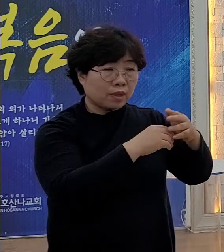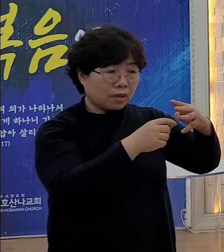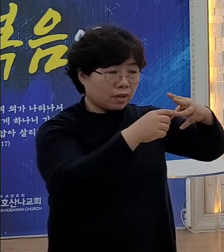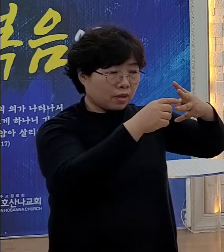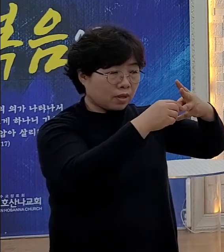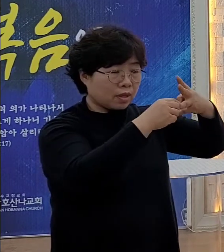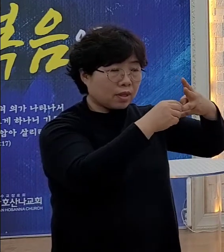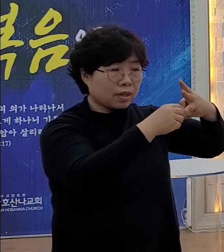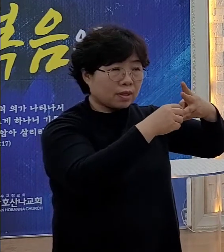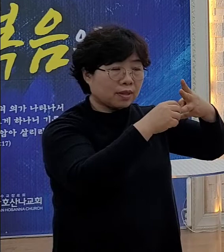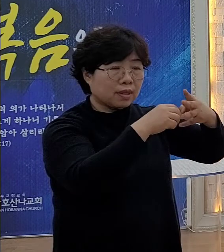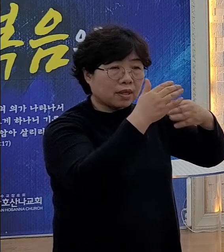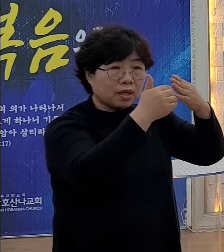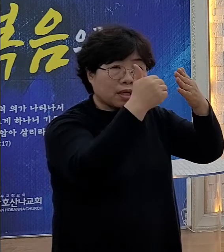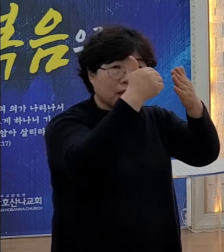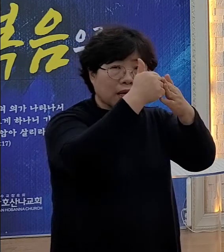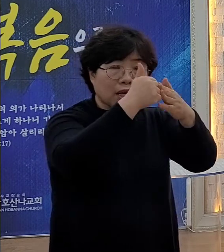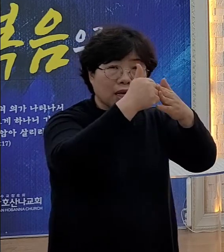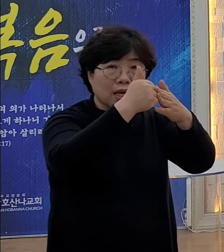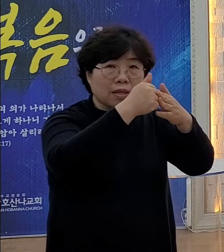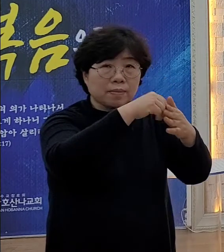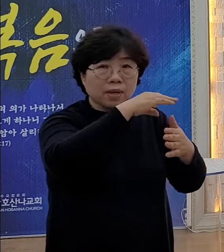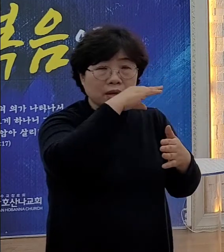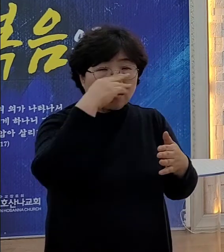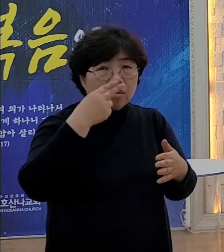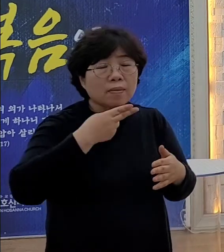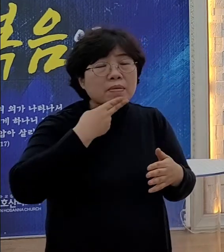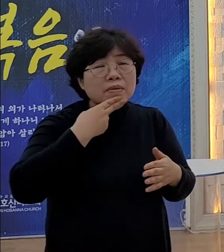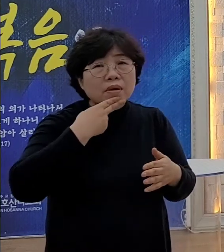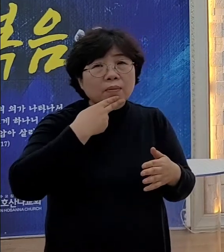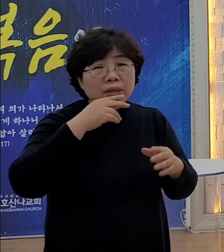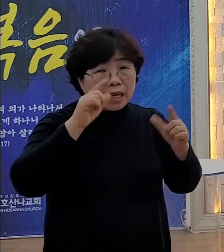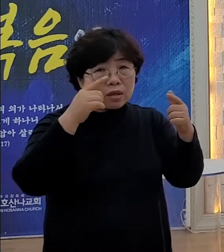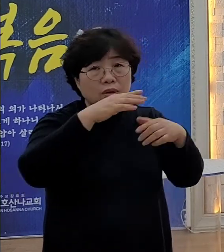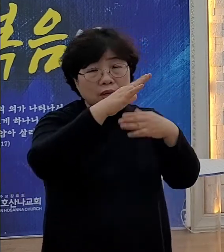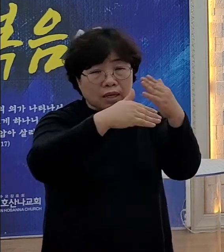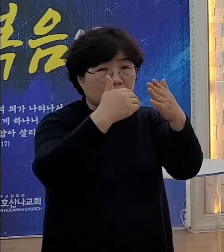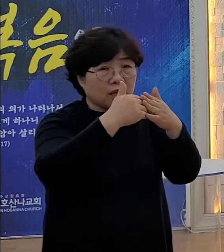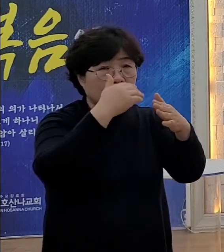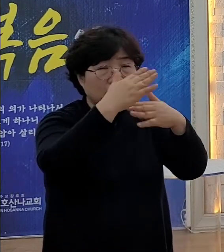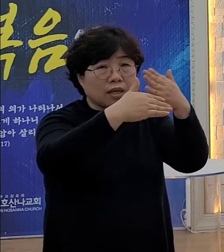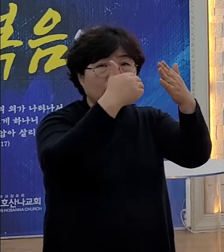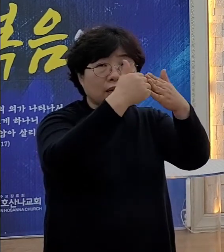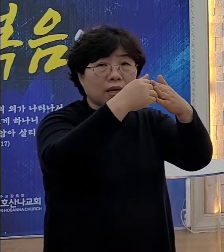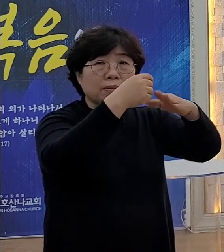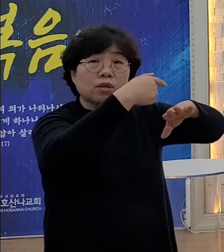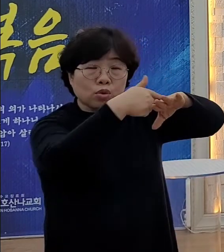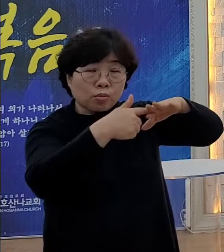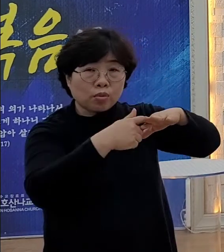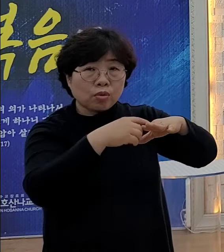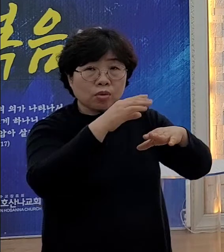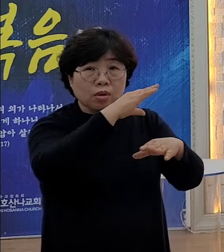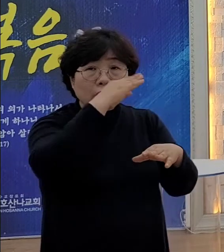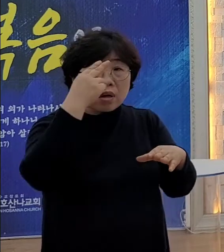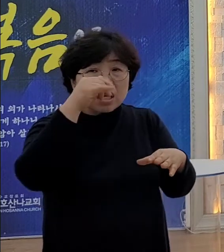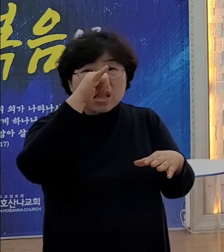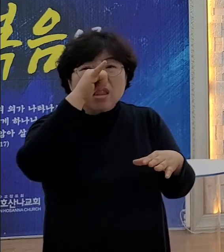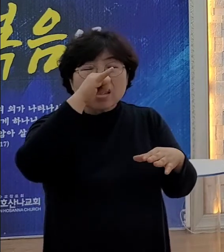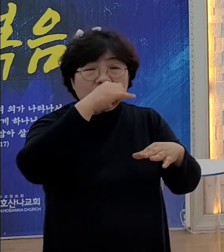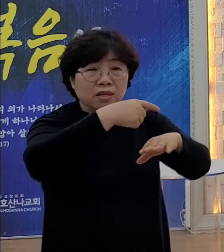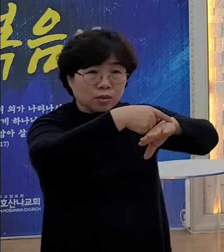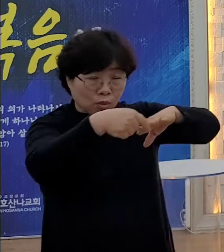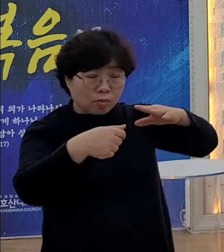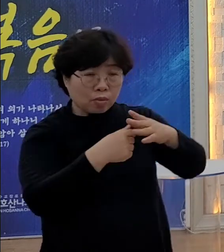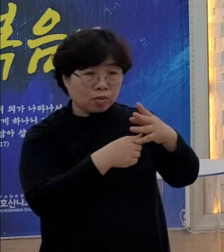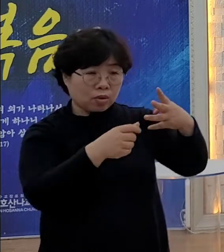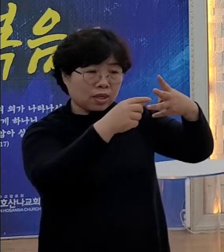나옵니다. 하나님의 계보, 경건한 계보다. 자, 그렇게 수요일에 말씀을 드렸습니다. 바로 그거예요.